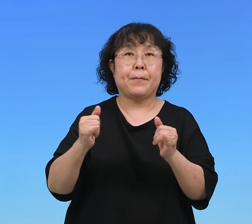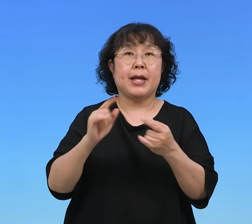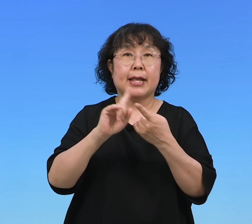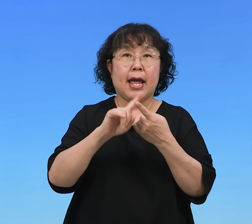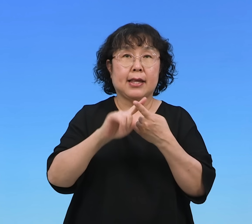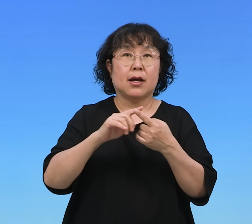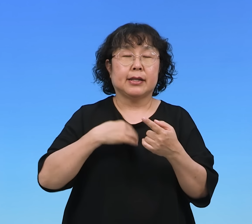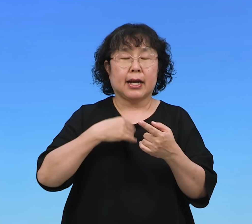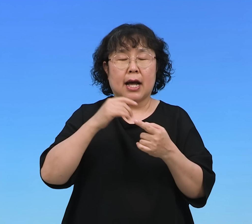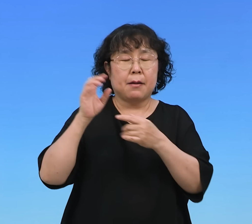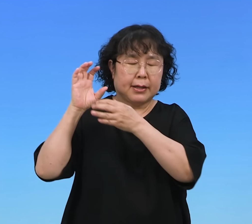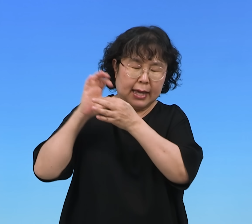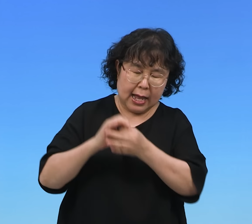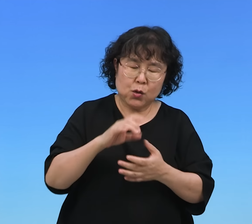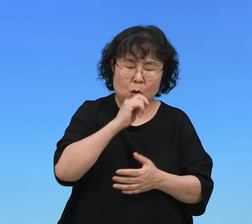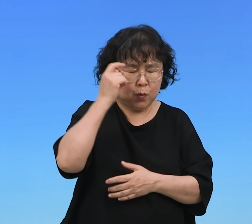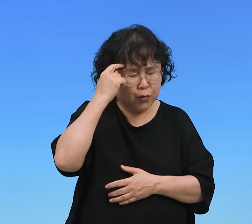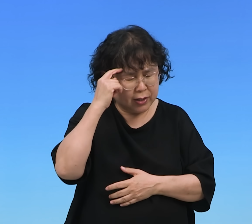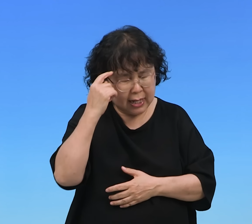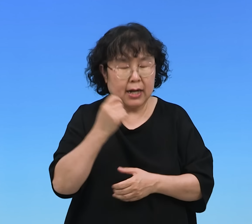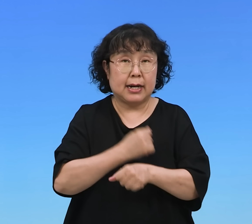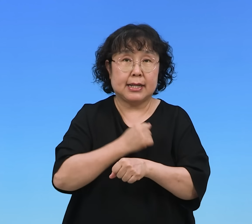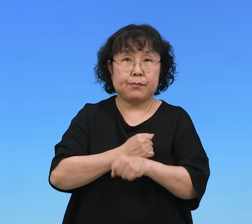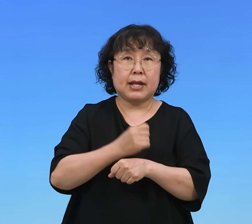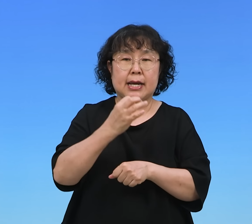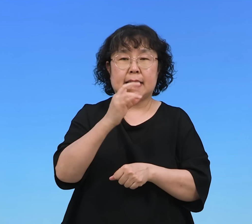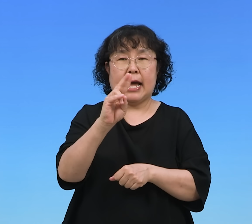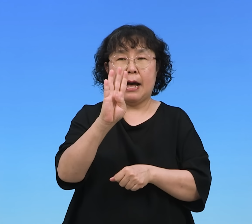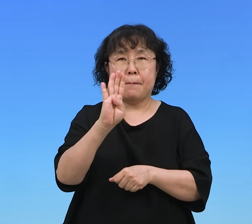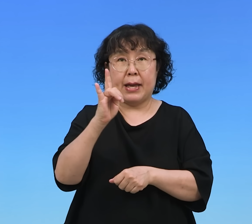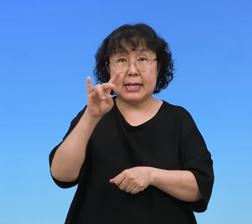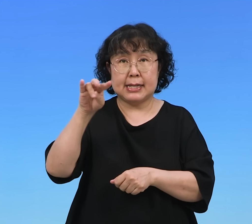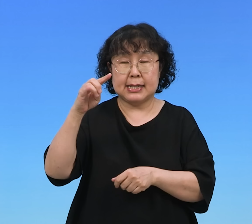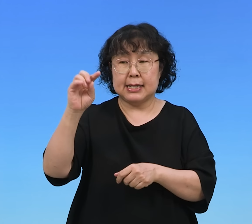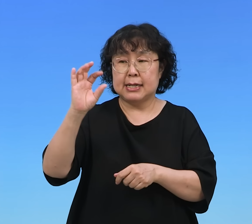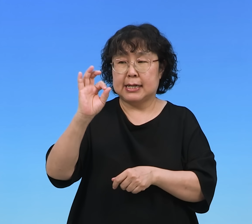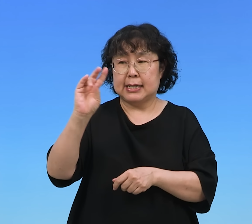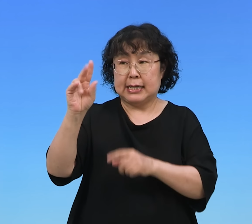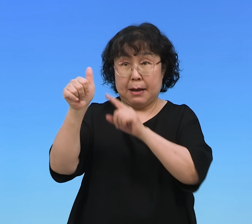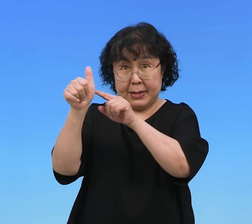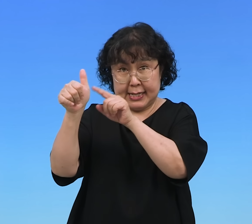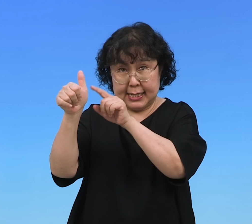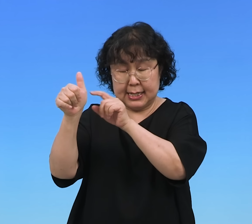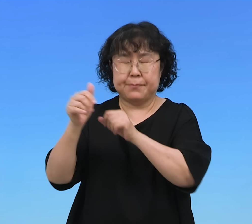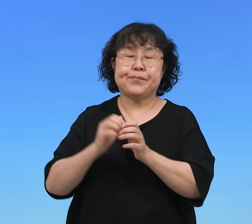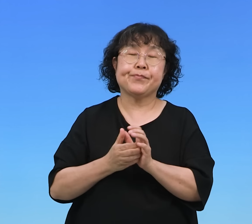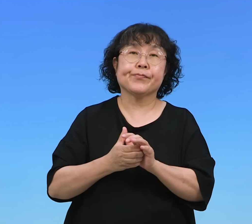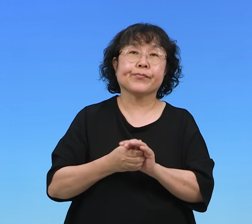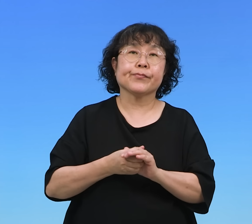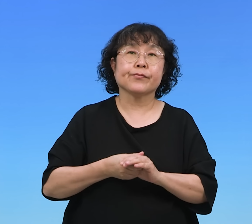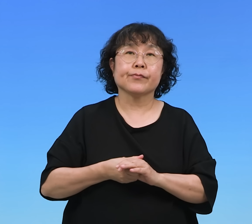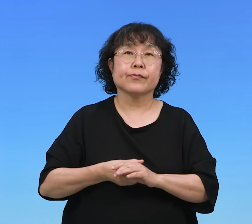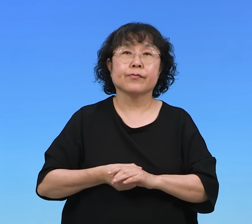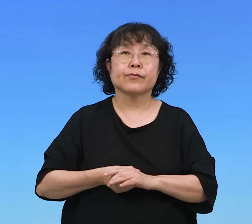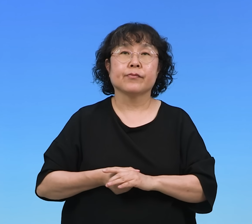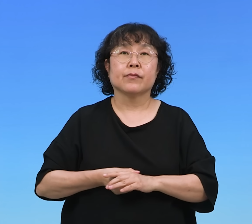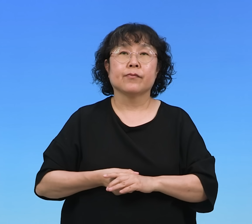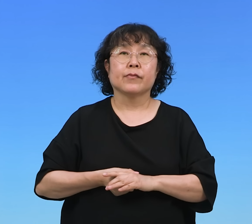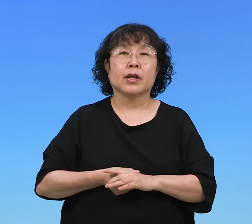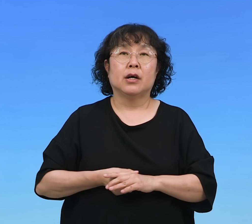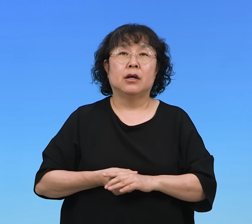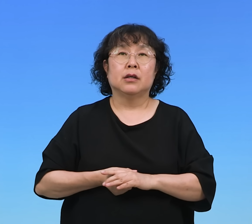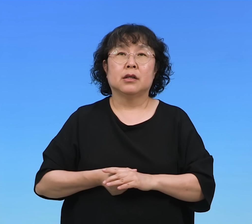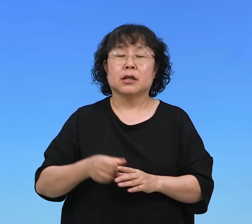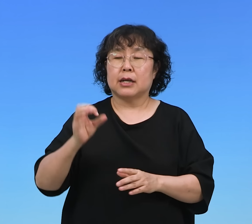묵상을 했습니다. 계속 묵상하고 또 야베스를 설교하고 그렇게 이번 여름을 보냈는데요. 사실